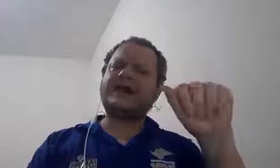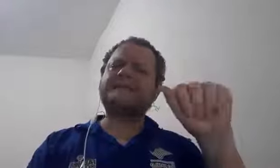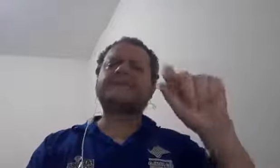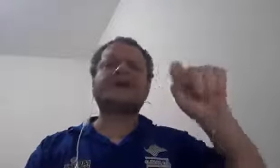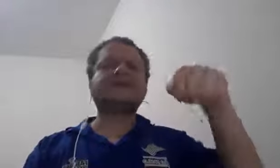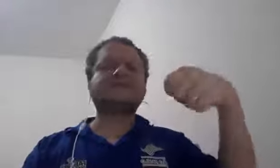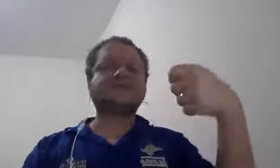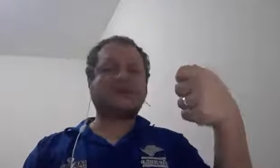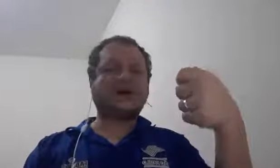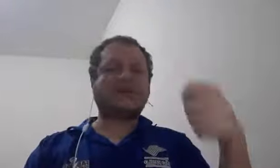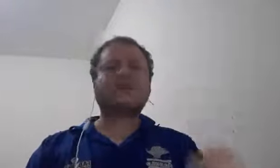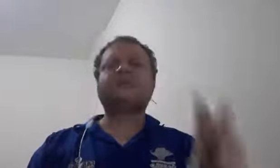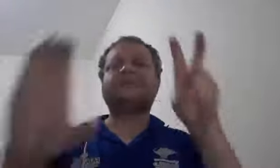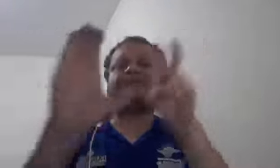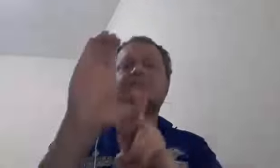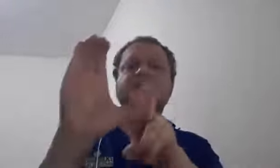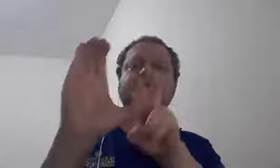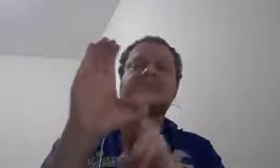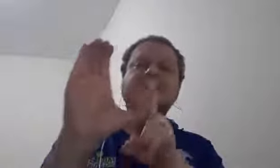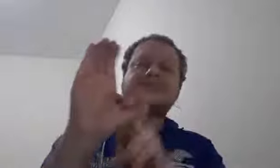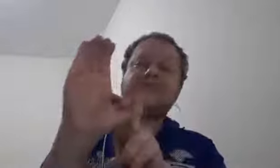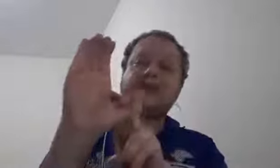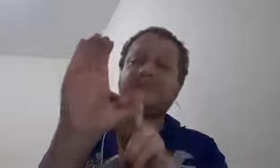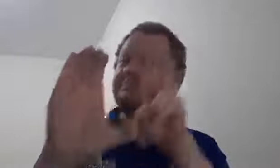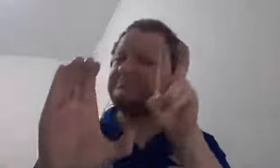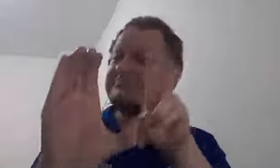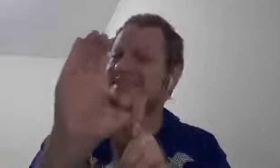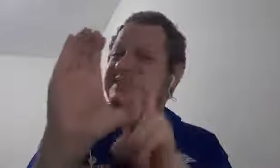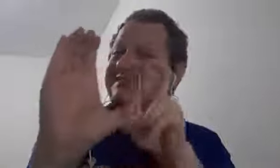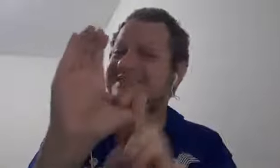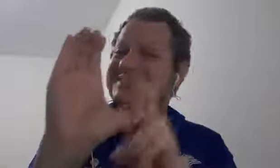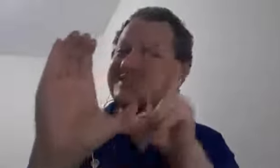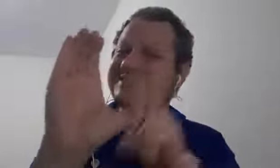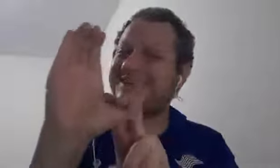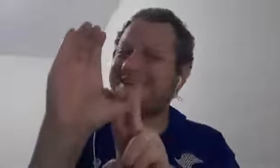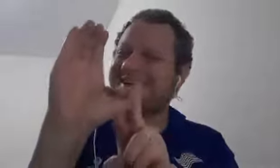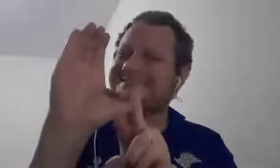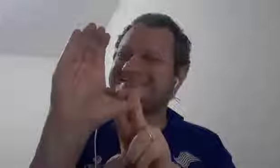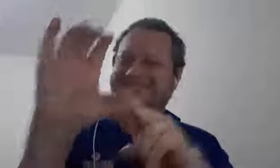Cecília, sinal Santa Cecília, Santa Cecília.